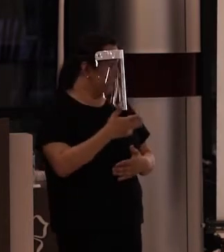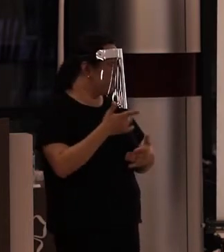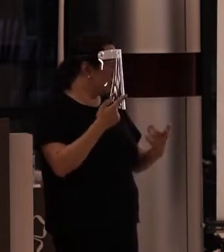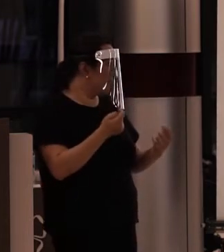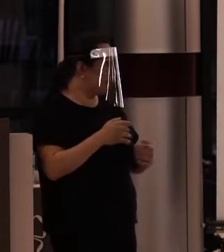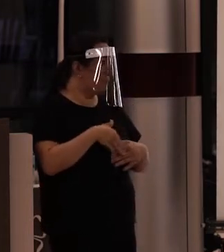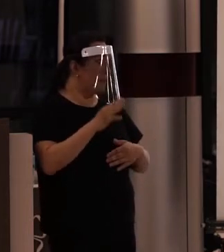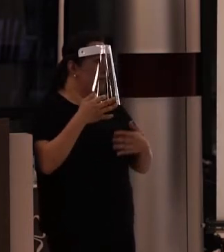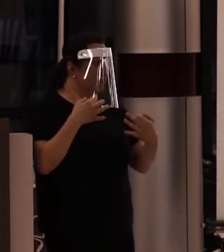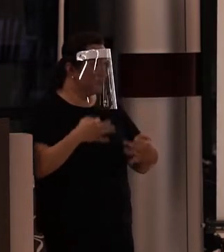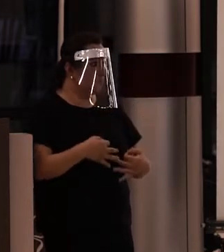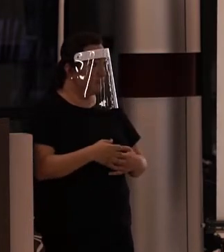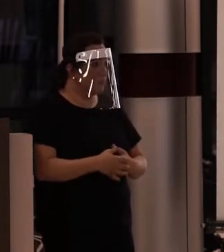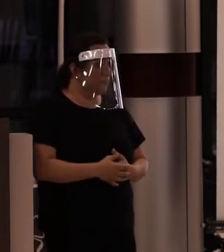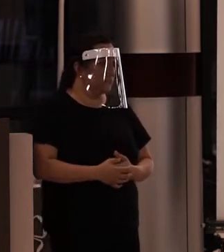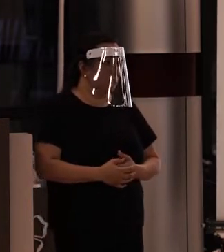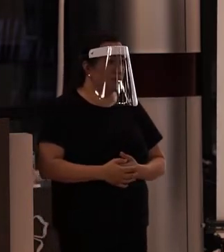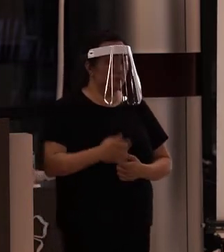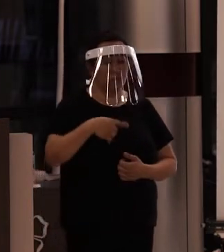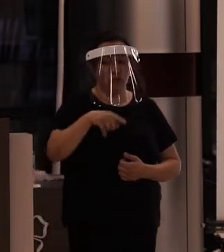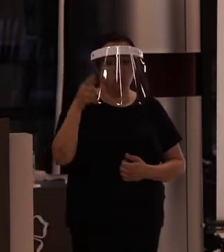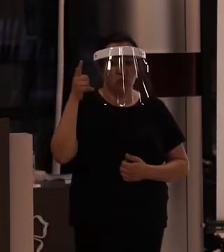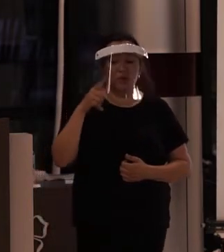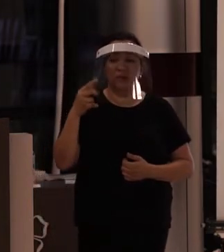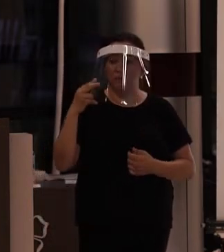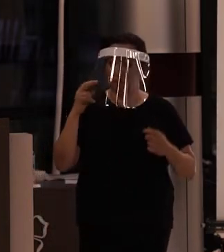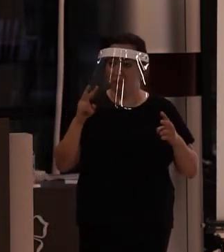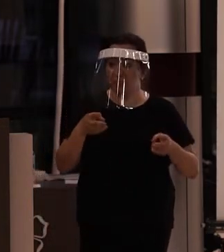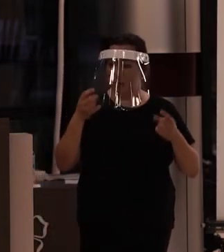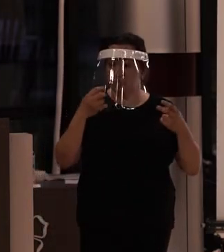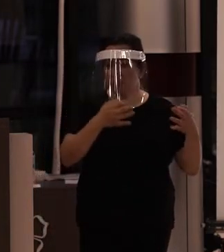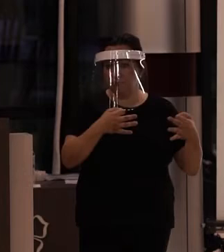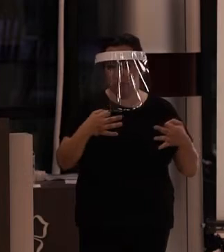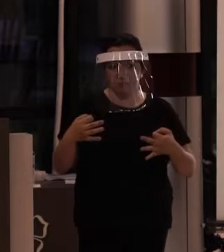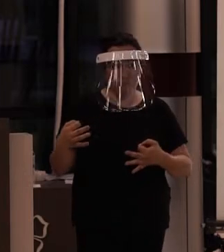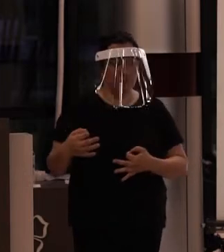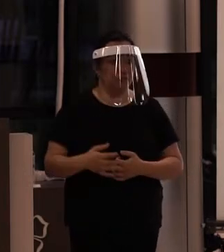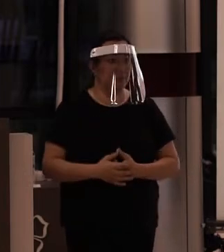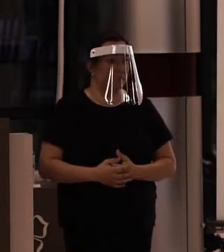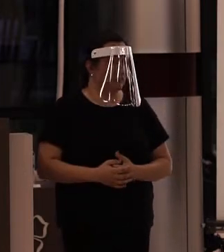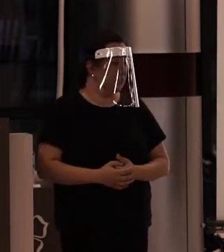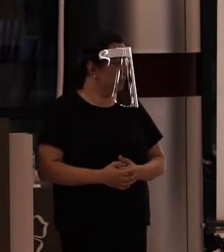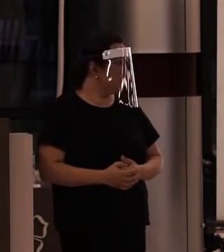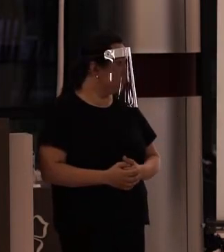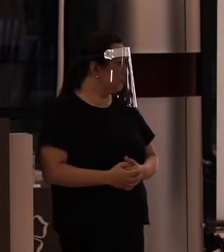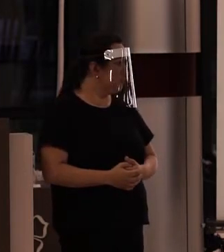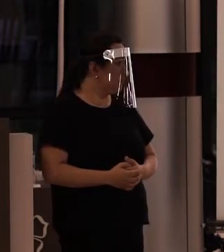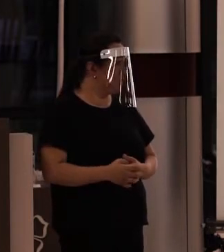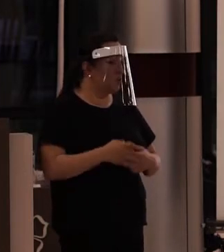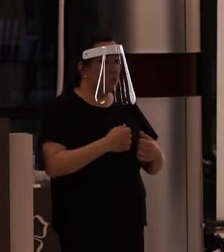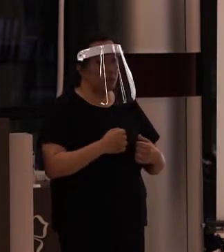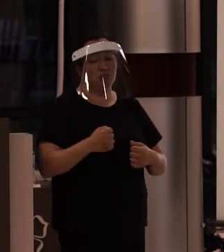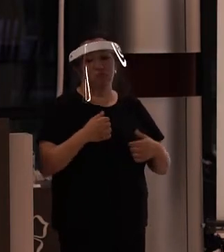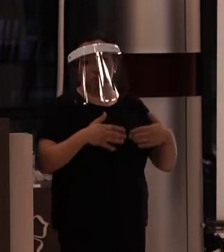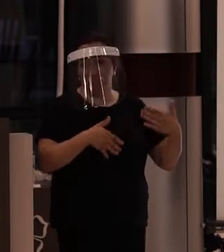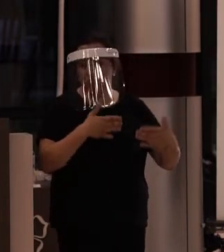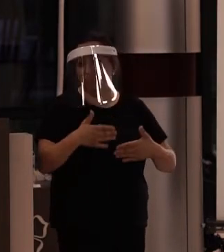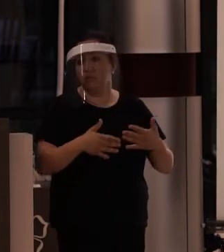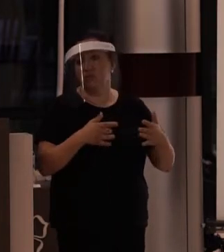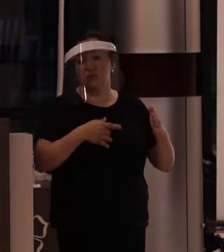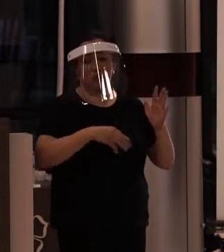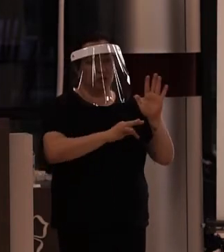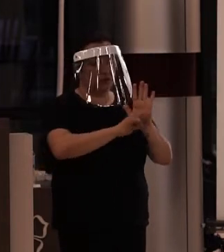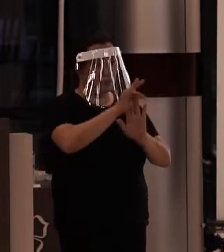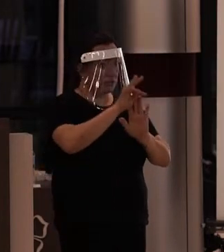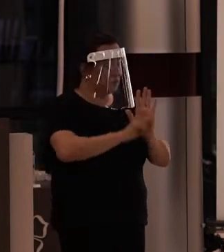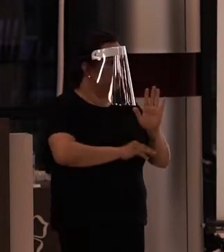assertiva, tá? Então a gente consegue ver direitinho, né? Lógico ali que pode ser que esteja tudo dentro da